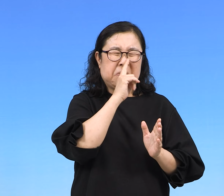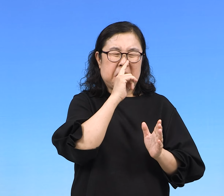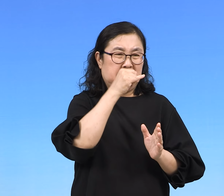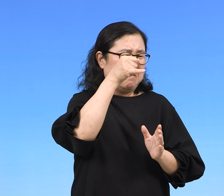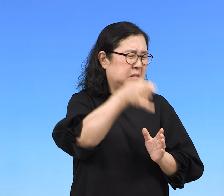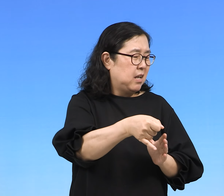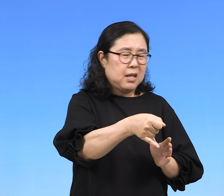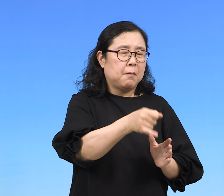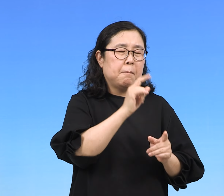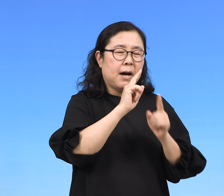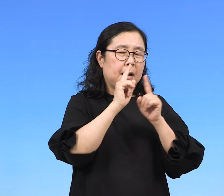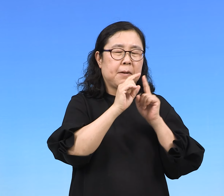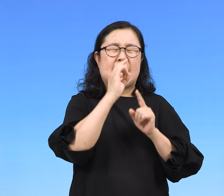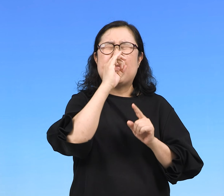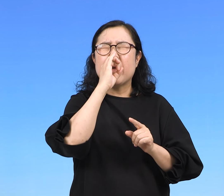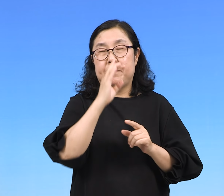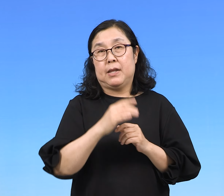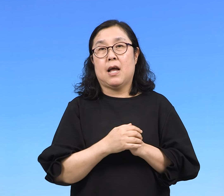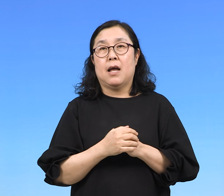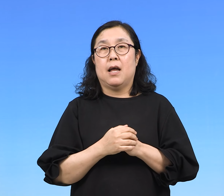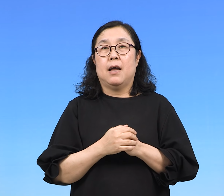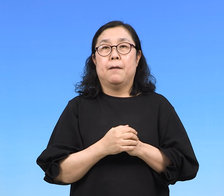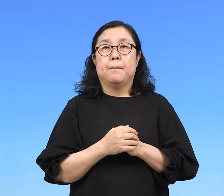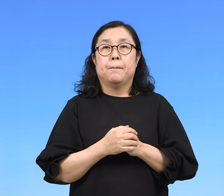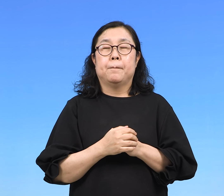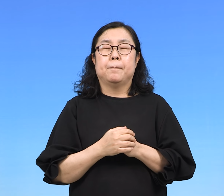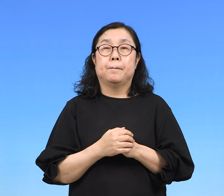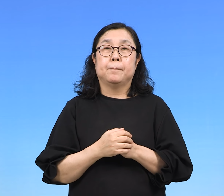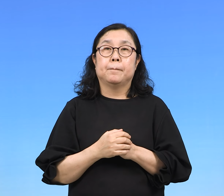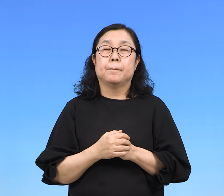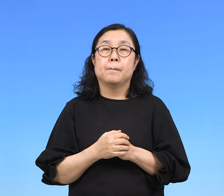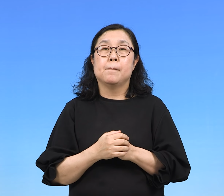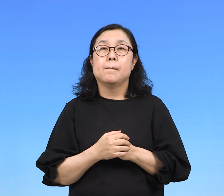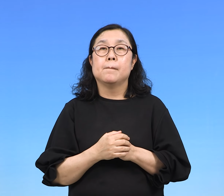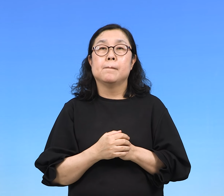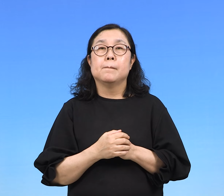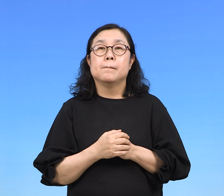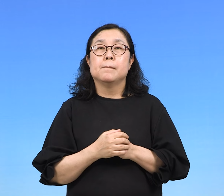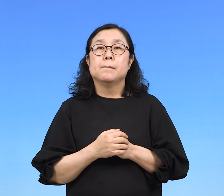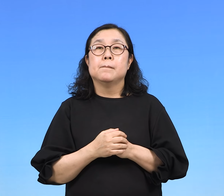거예요. 저는 내 고향이 너무너무 그립듯이